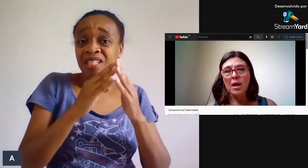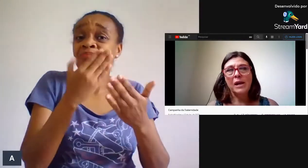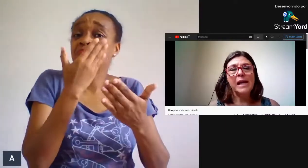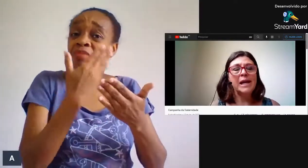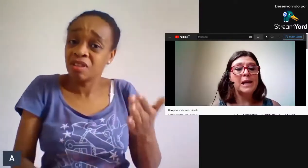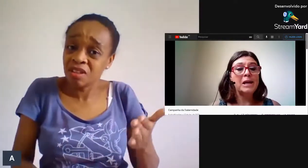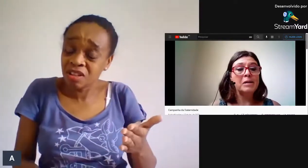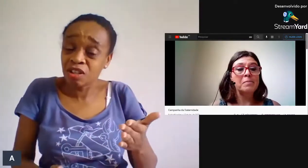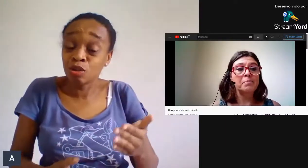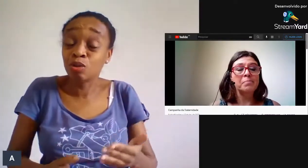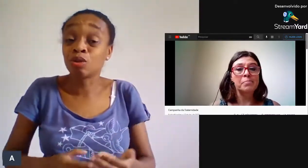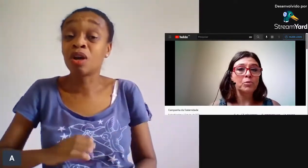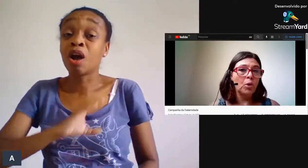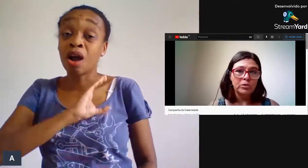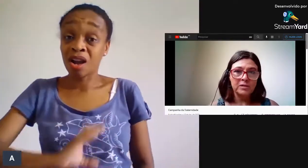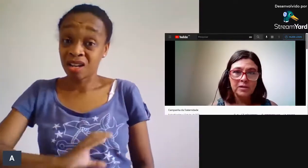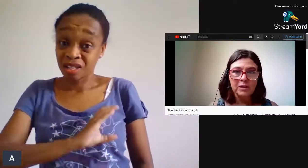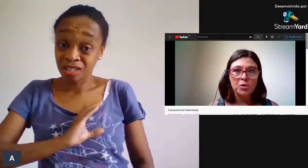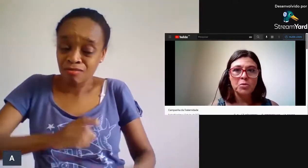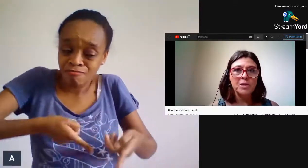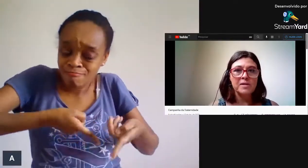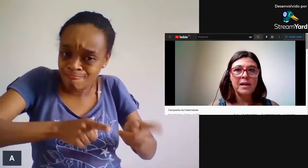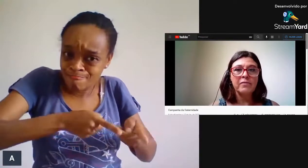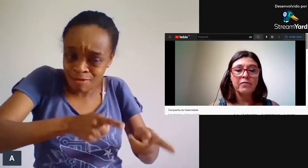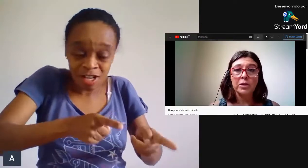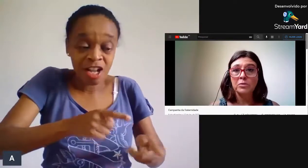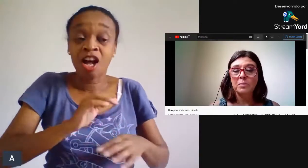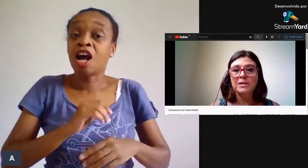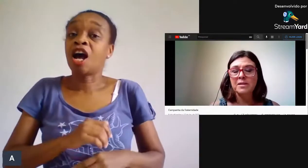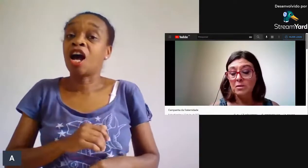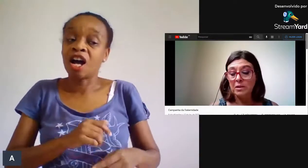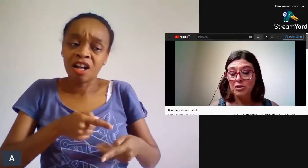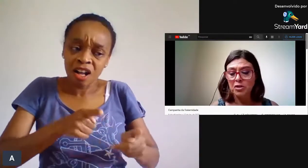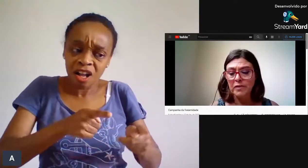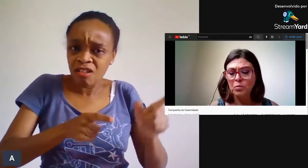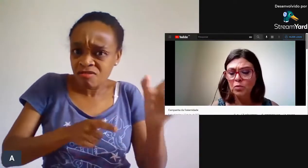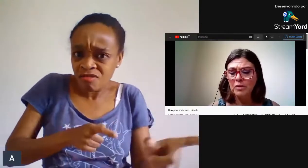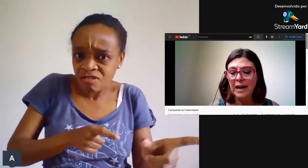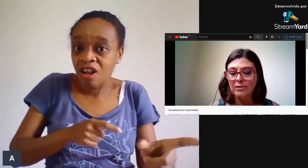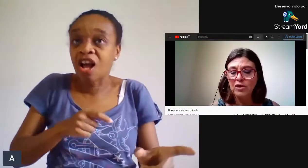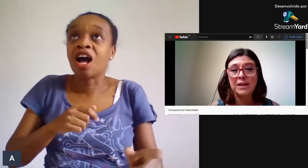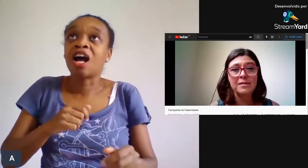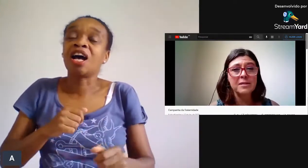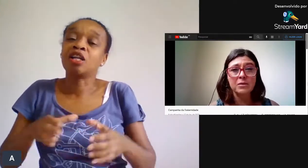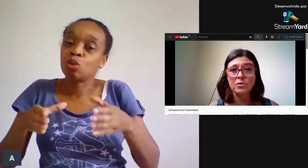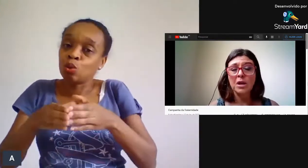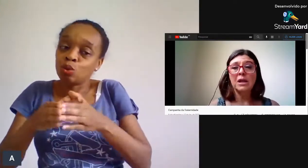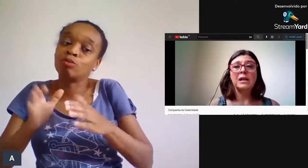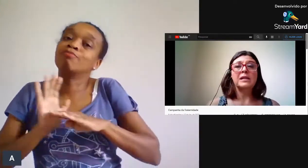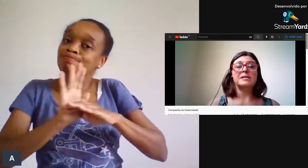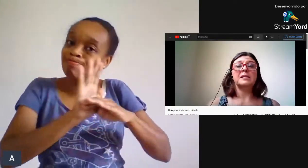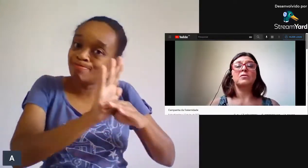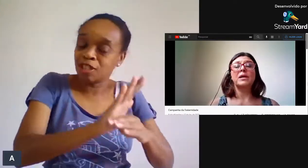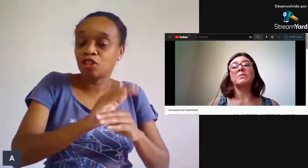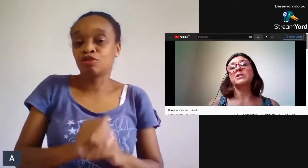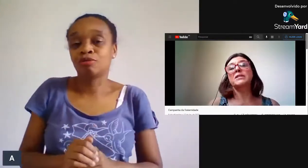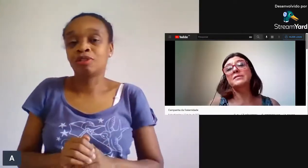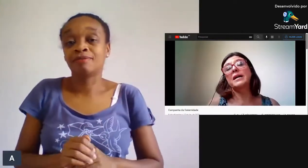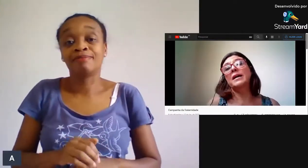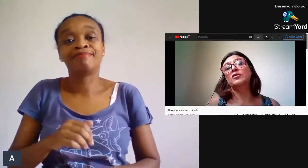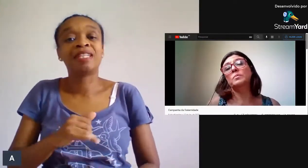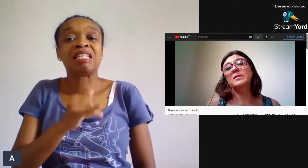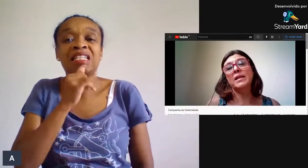perseguidos por outras religiões, né, fora do Brasil. Então a gente vê muitos casos de cristãos que são